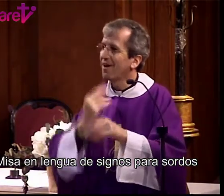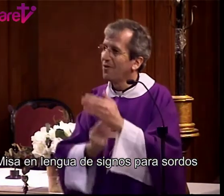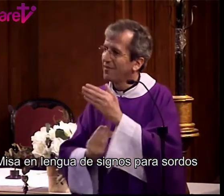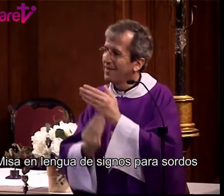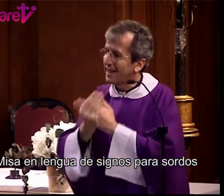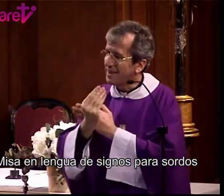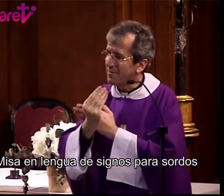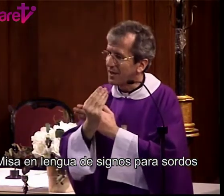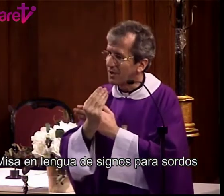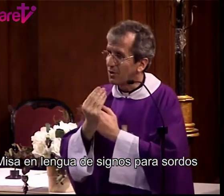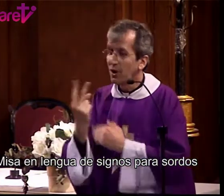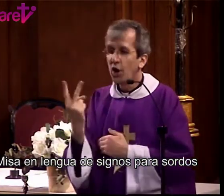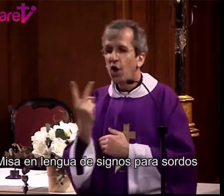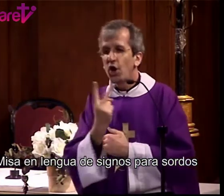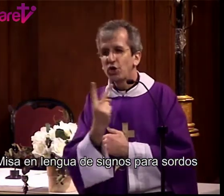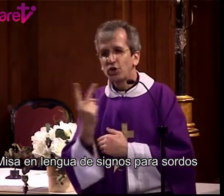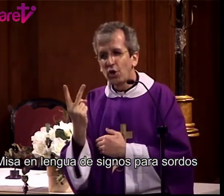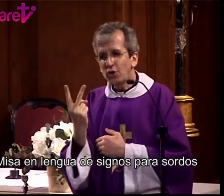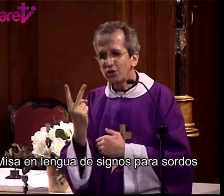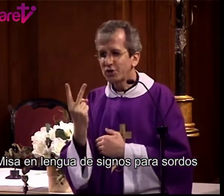de nacimiento. Dos